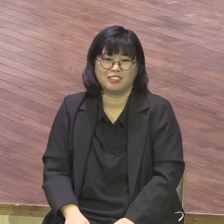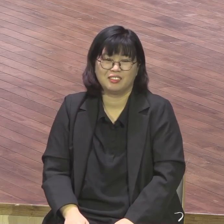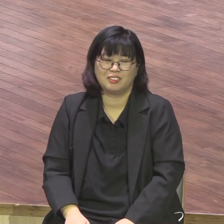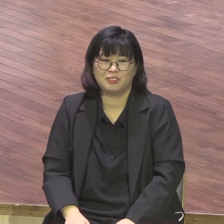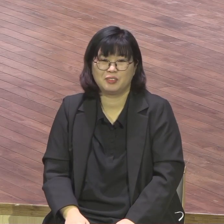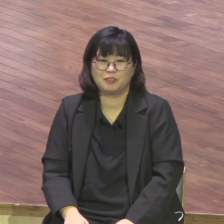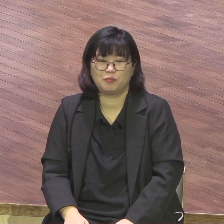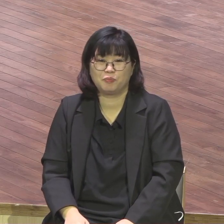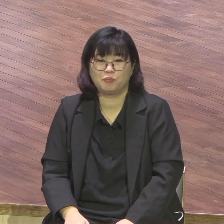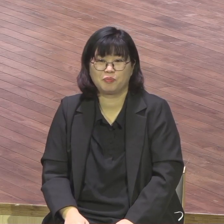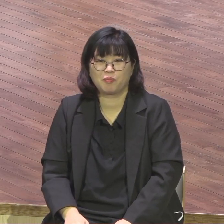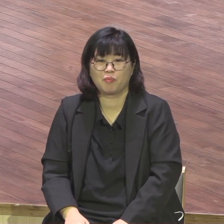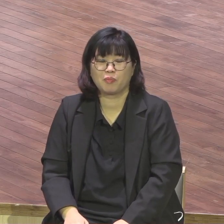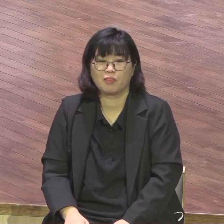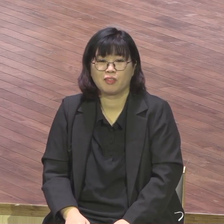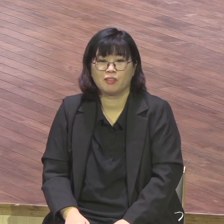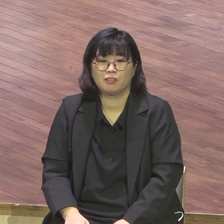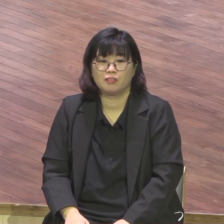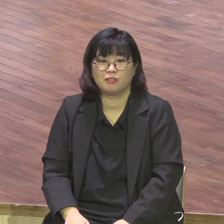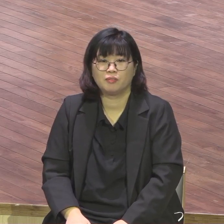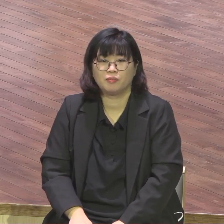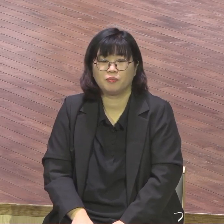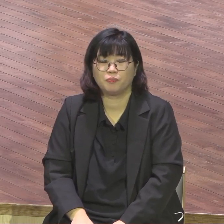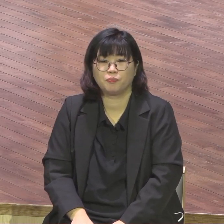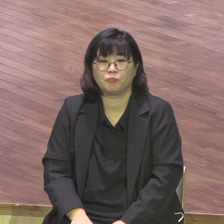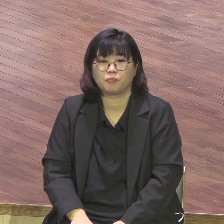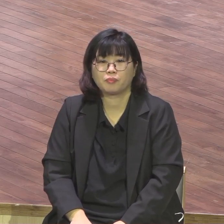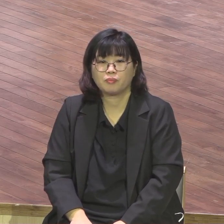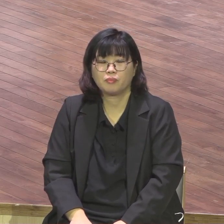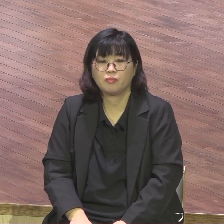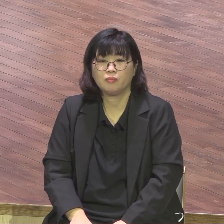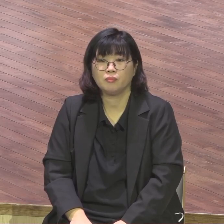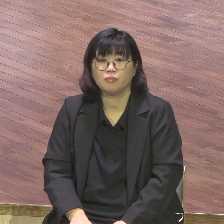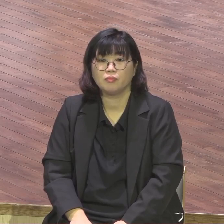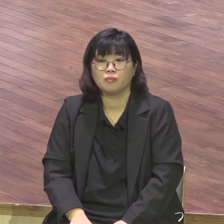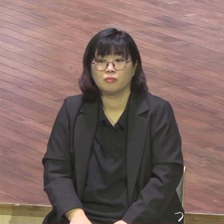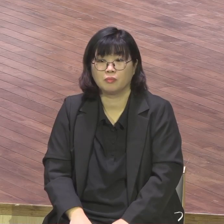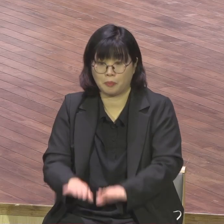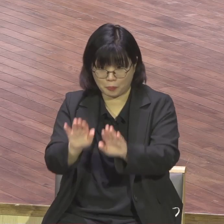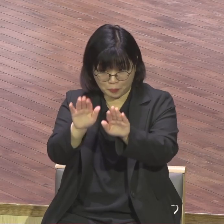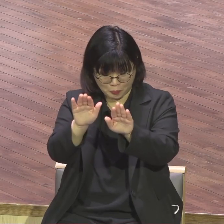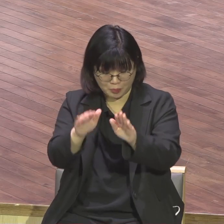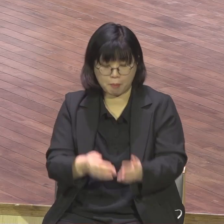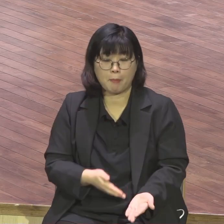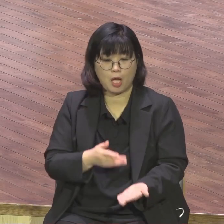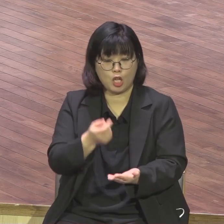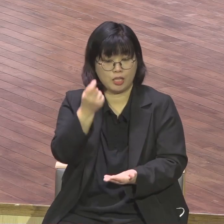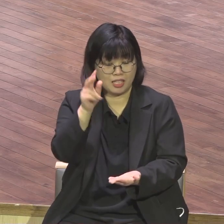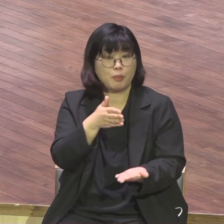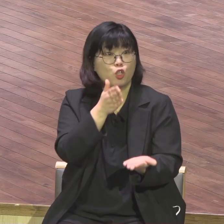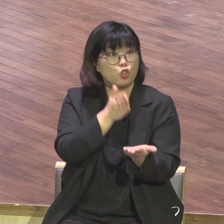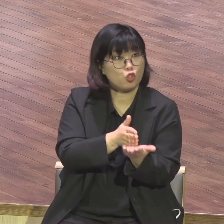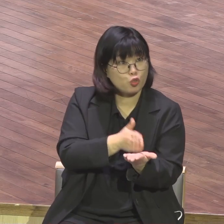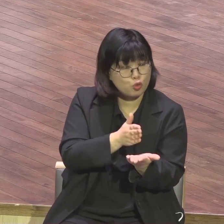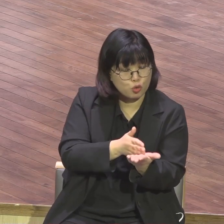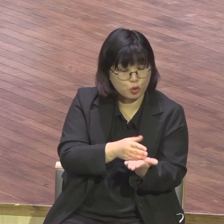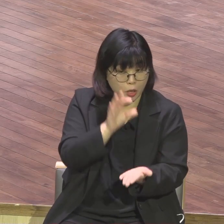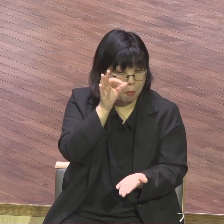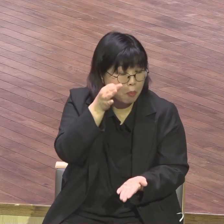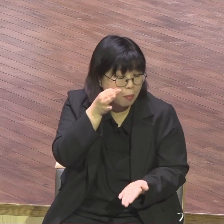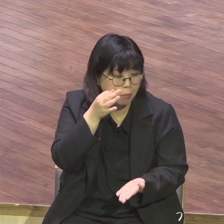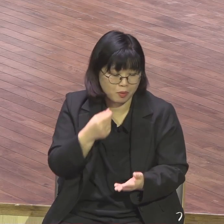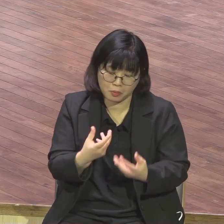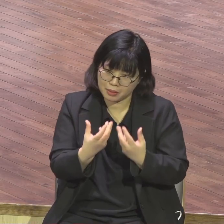다 이 뉴스나 이렇게 뭐 보면 이게 운동 선수들이 보면 뭐 은혜라든가